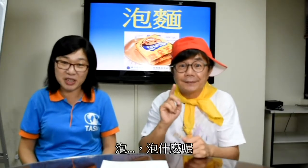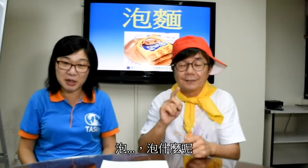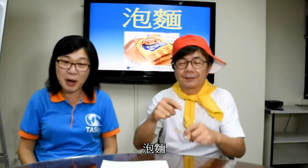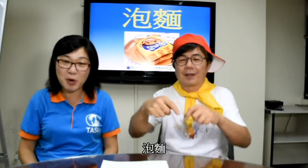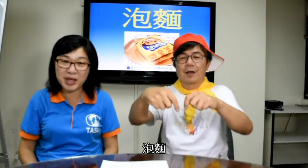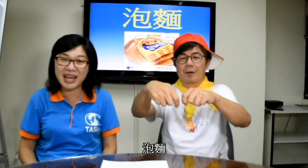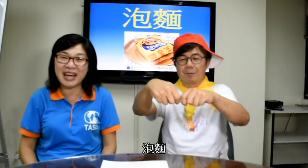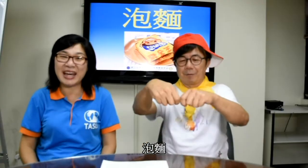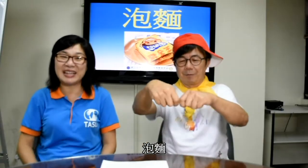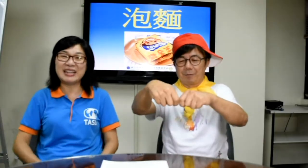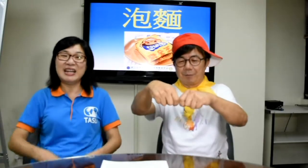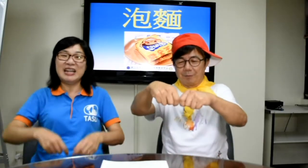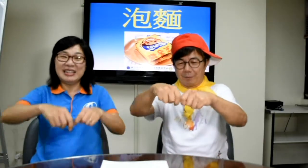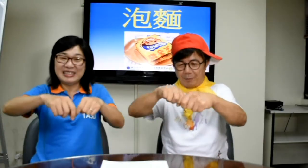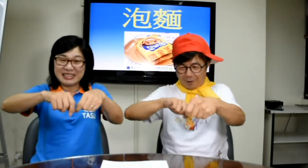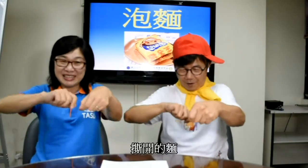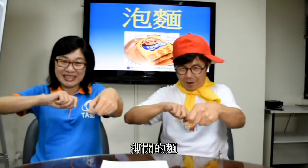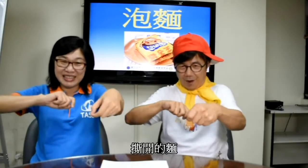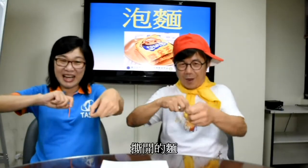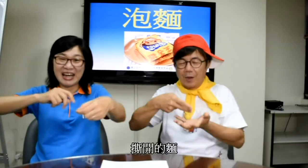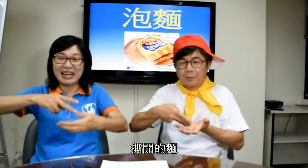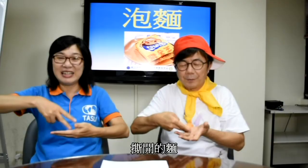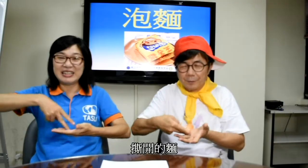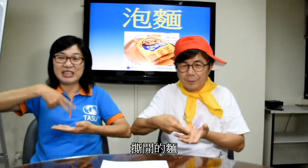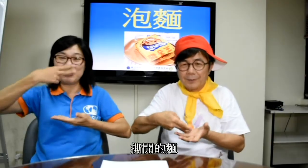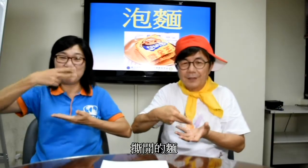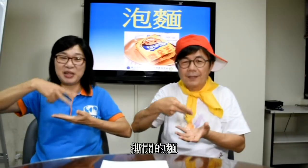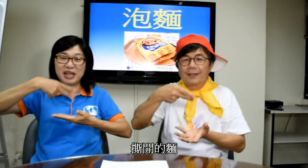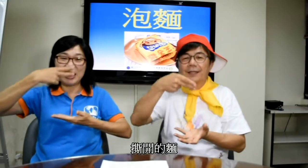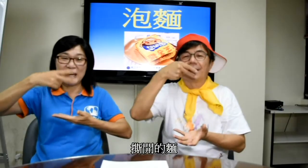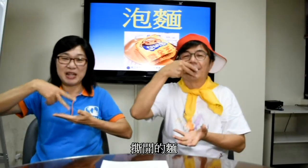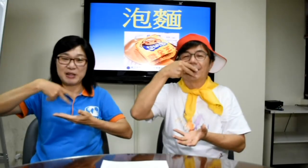泡面，撕开的面，